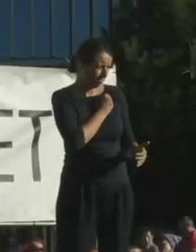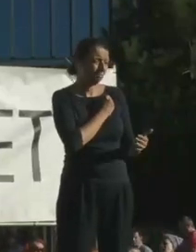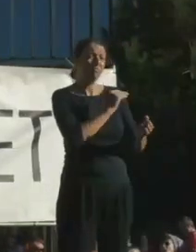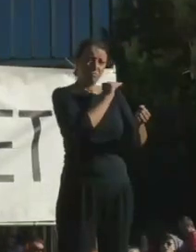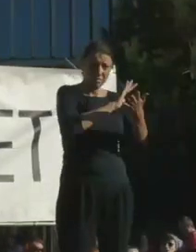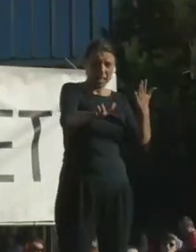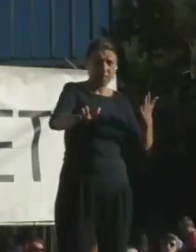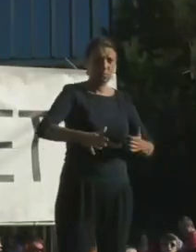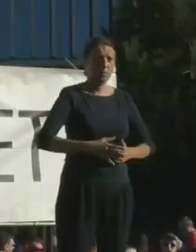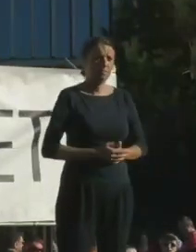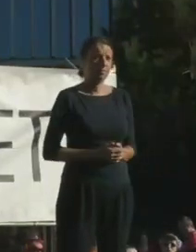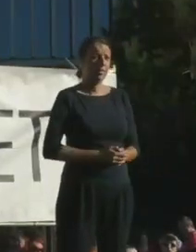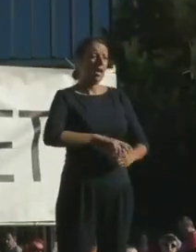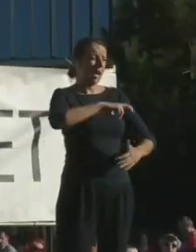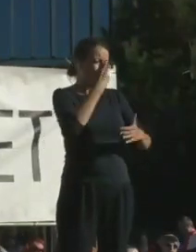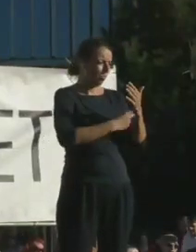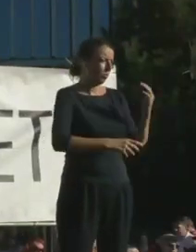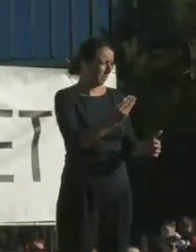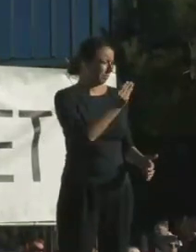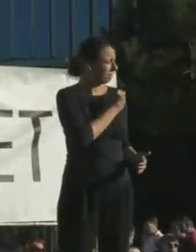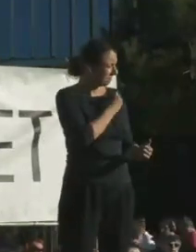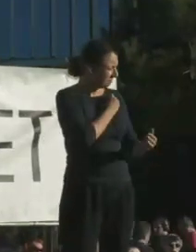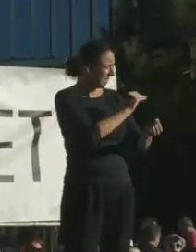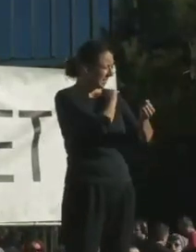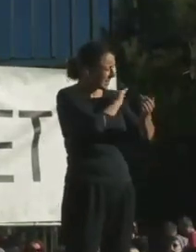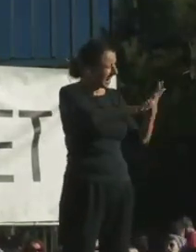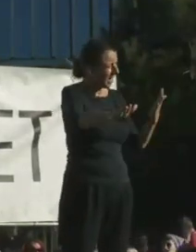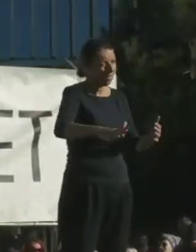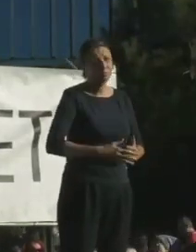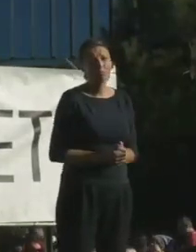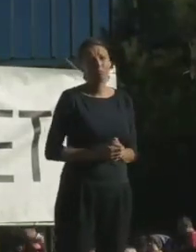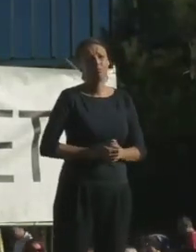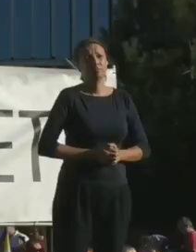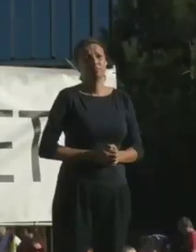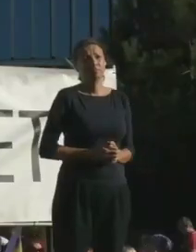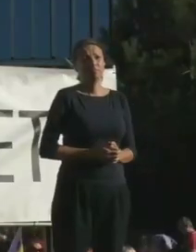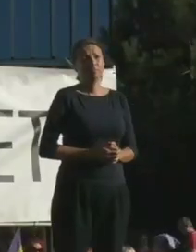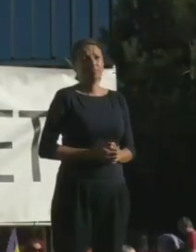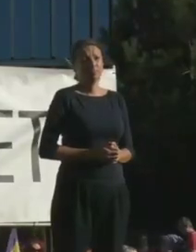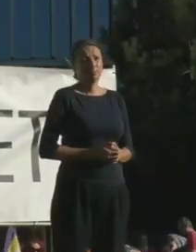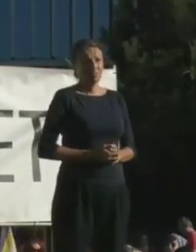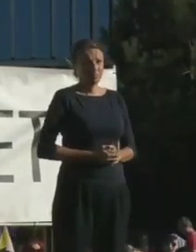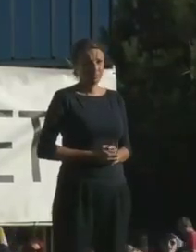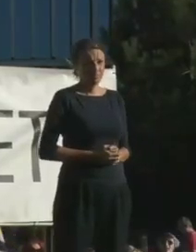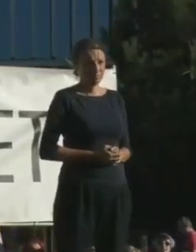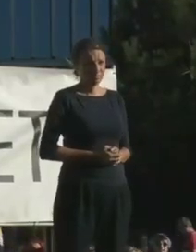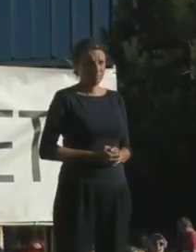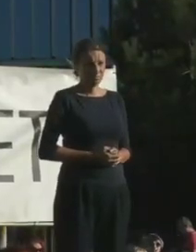i darmowa! Aborcja legalna i darmowa!